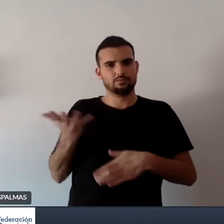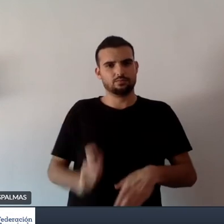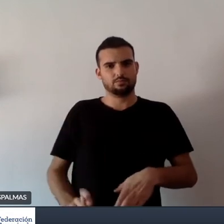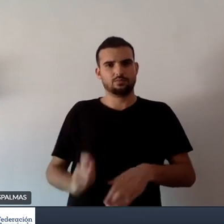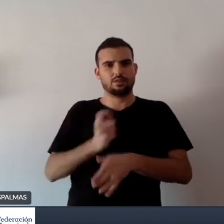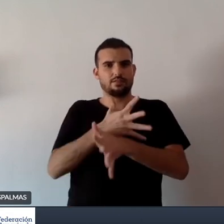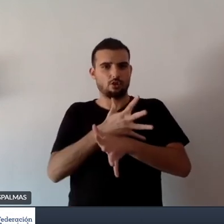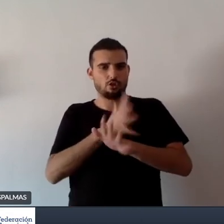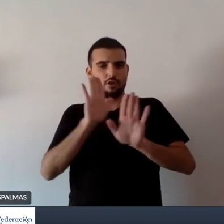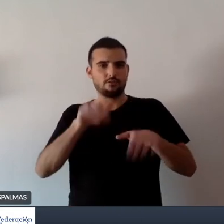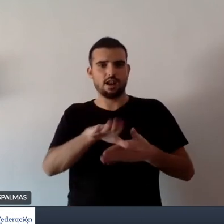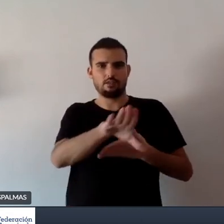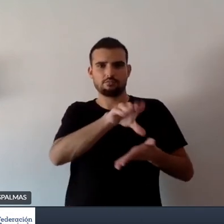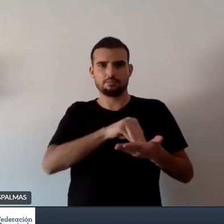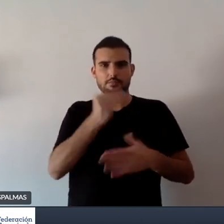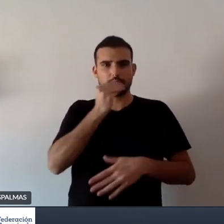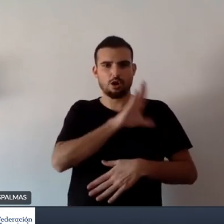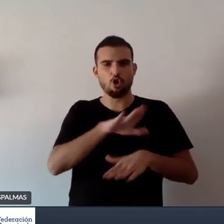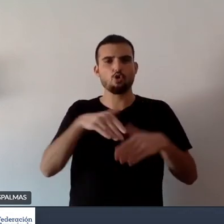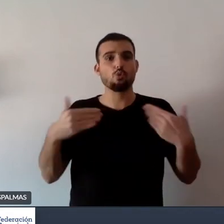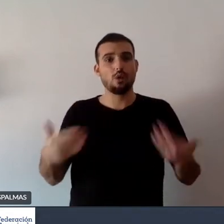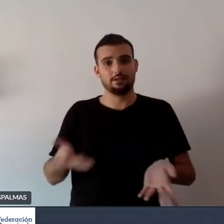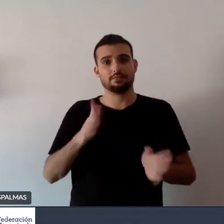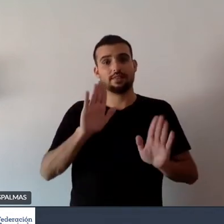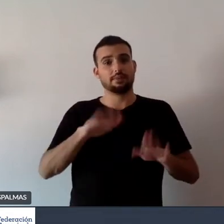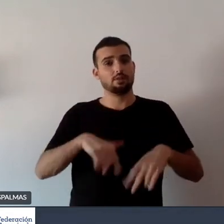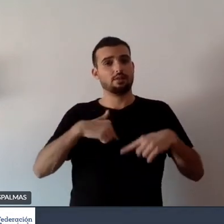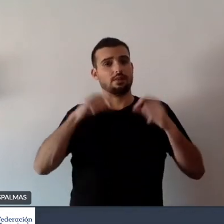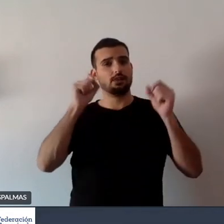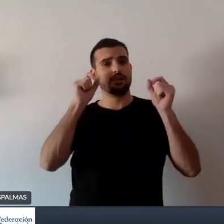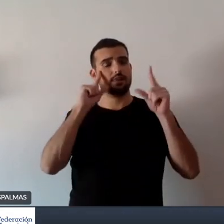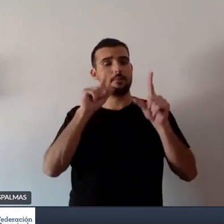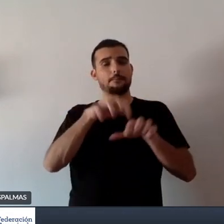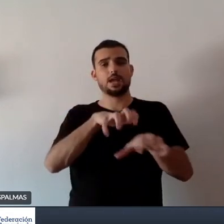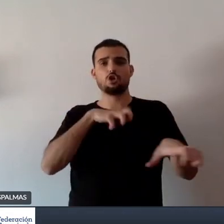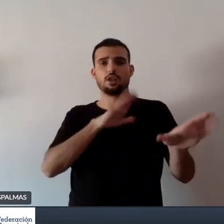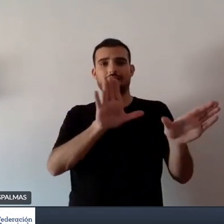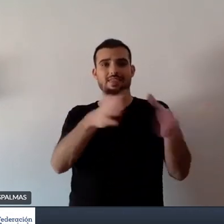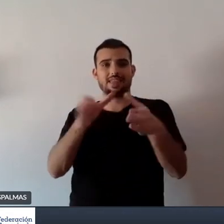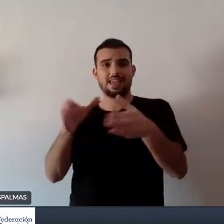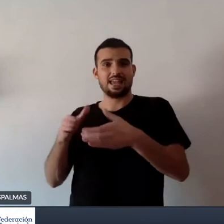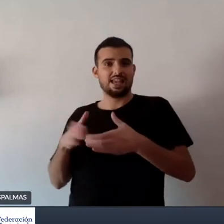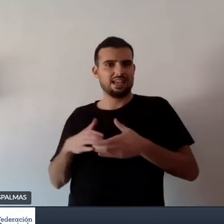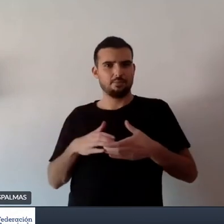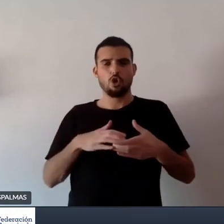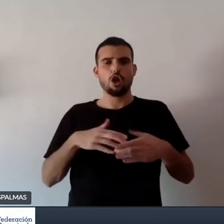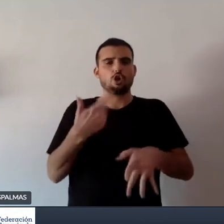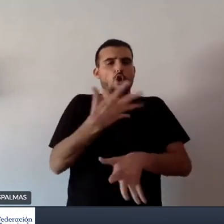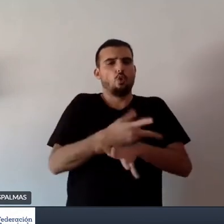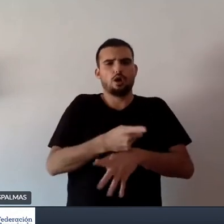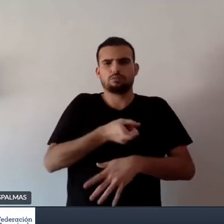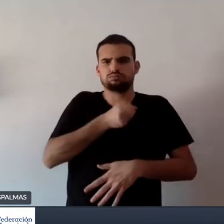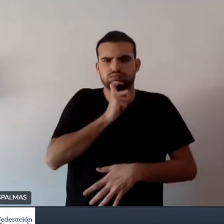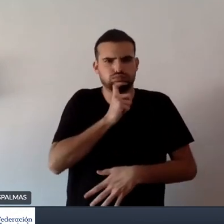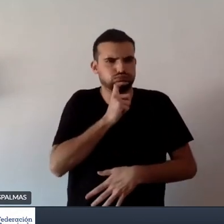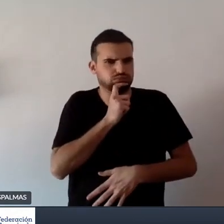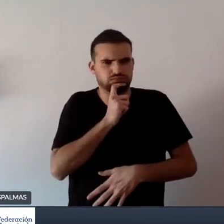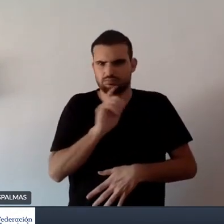Al final te das cuenta de que la mayoría de equipos anotan complicándose poco la existencia, sobre todo en los últimos segundos,